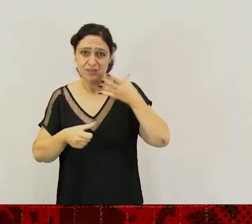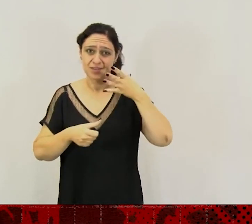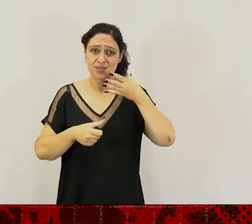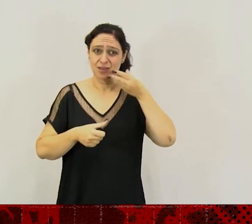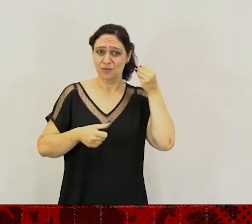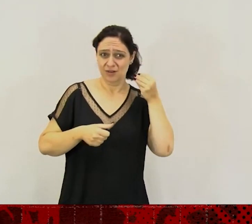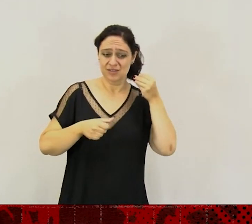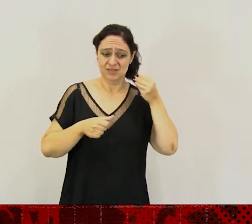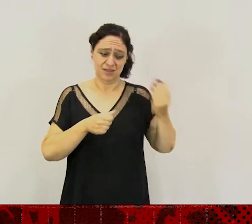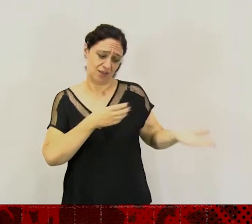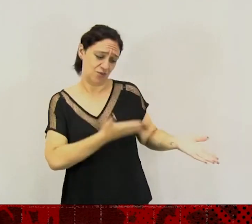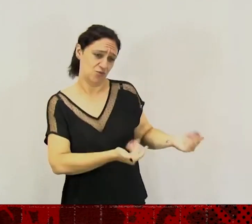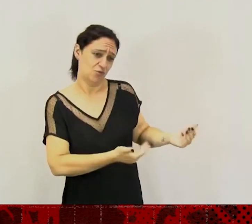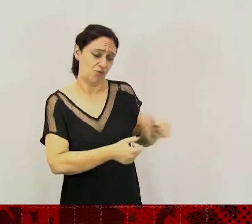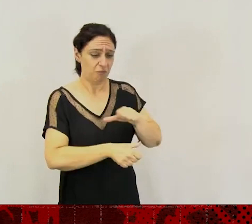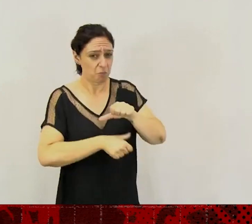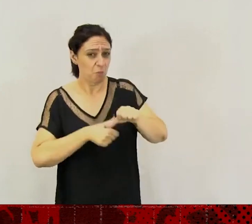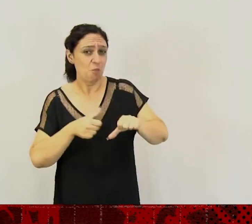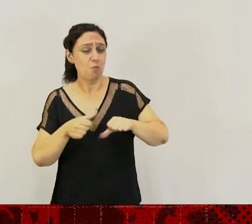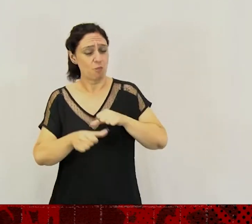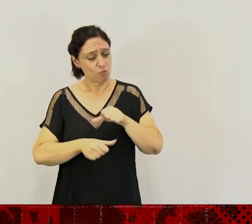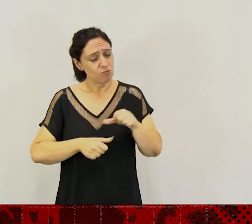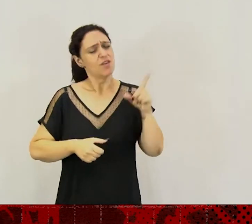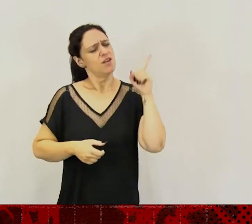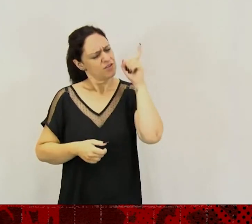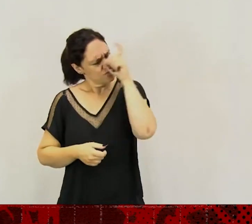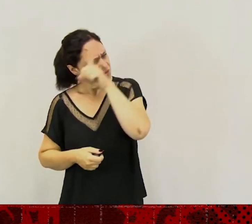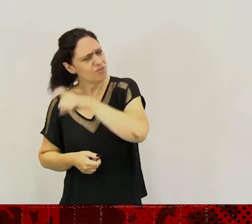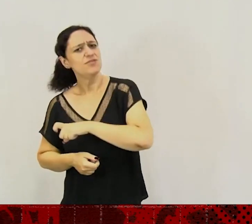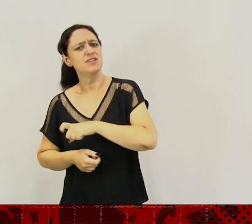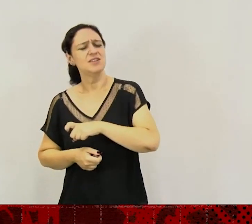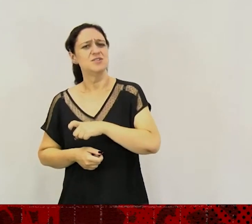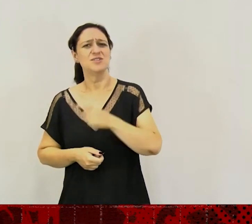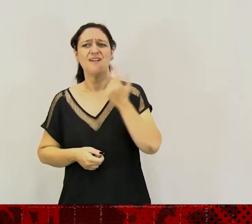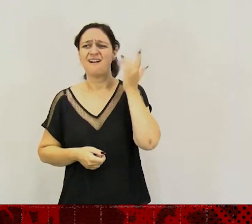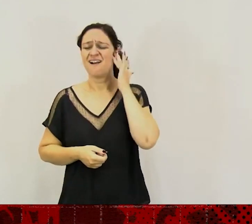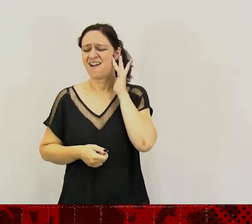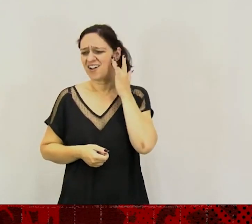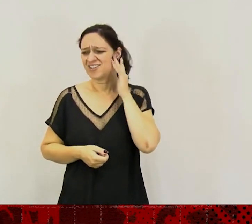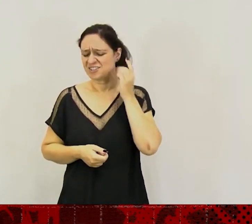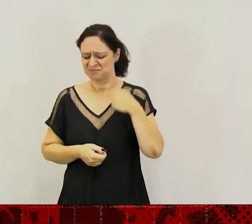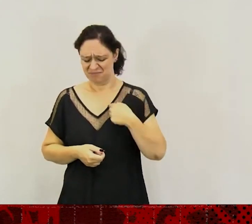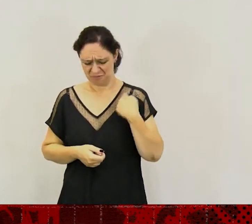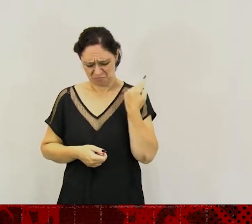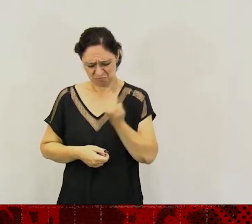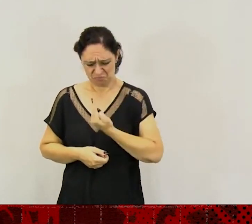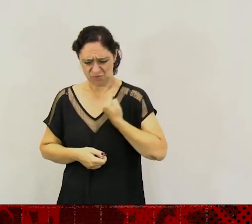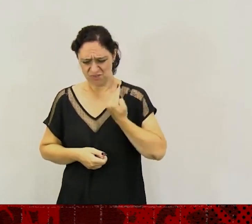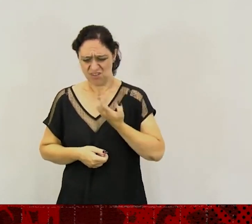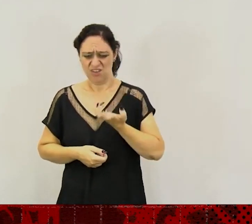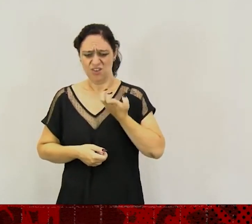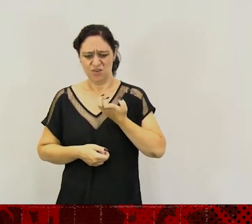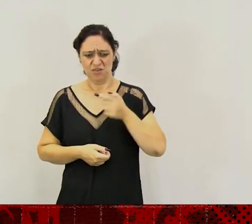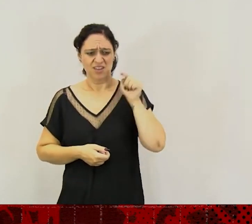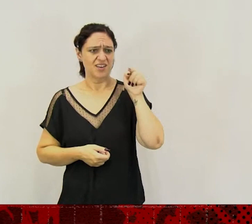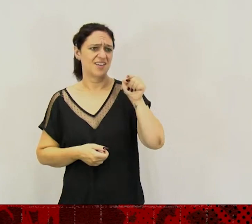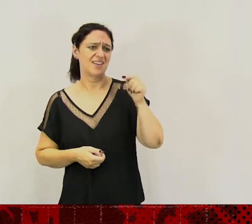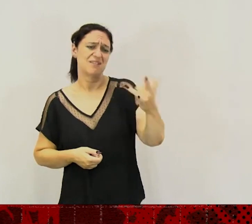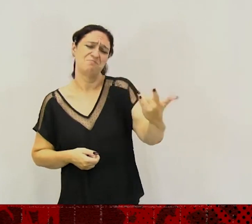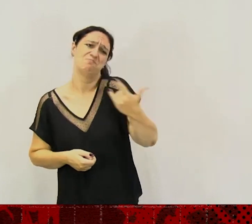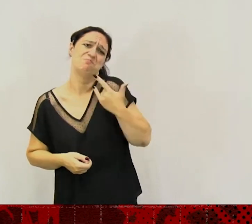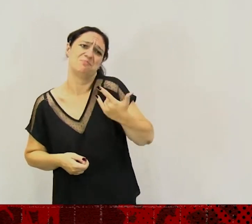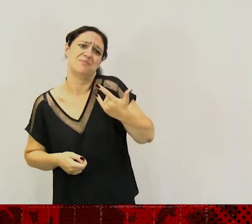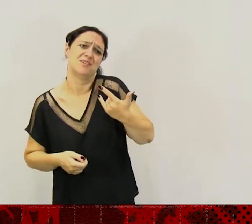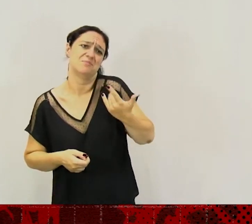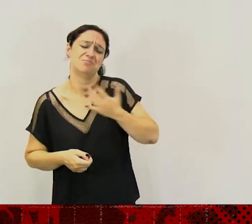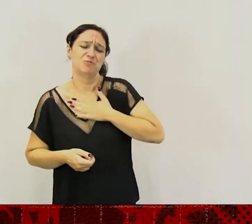nesse momento que vocês estão passando. Talvez você pense: eu gostaria que fulano me amasse, mas não me ama, ou